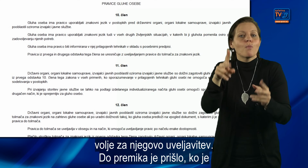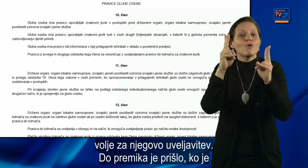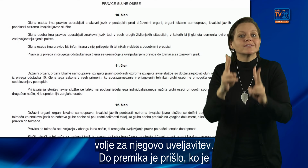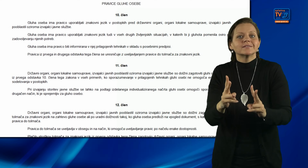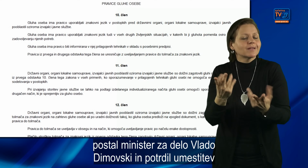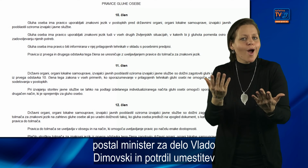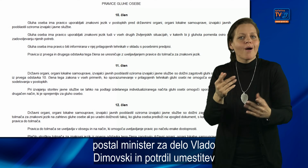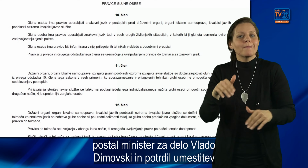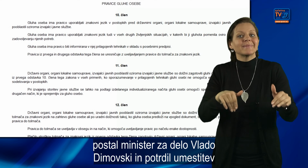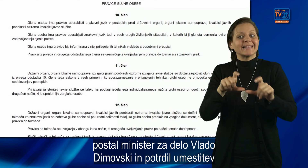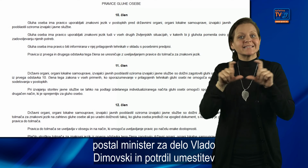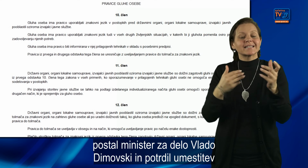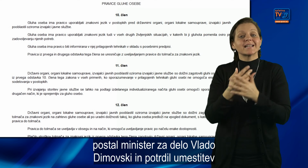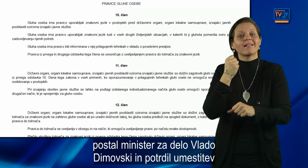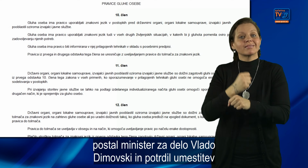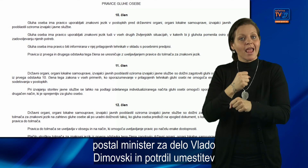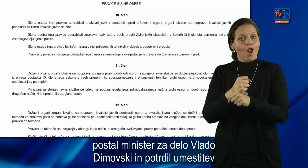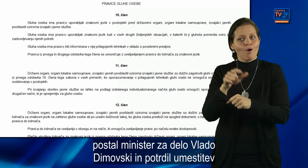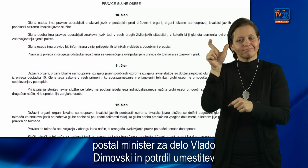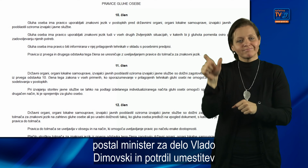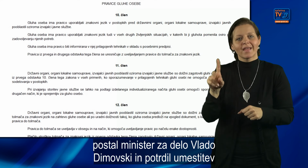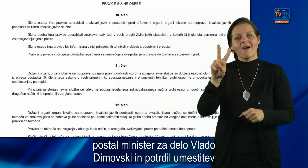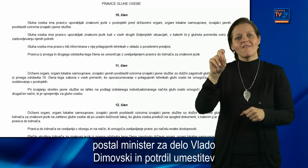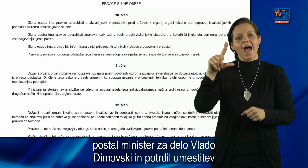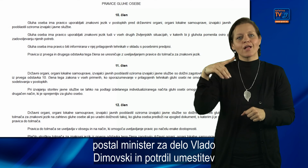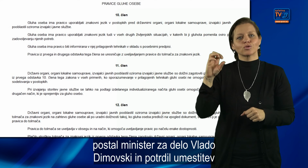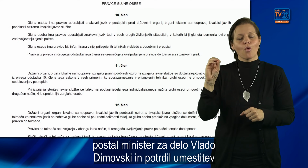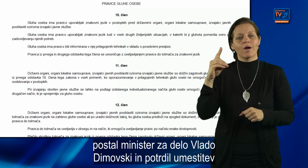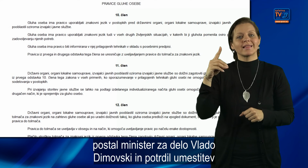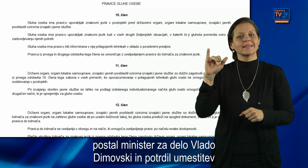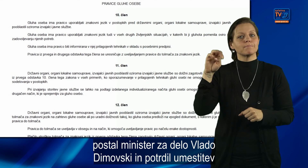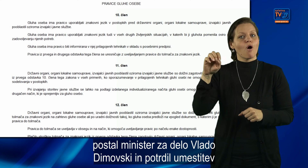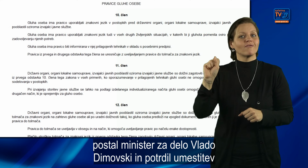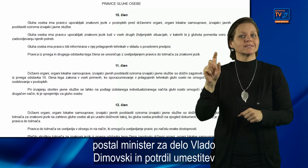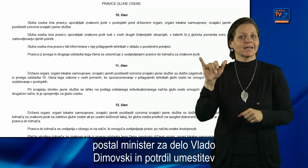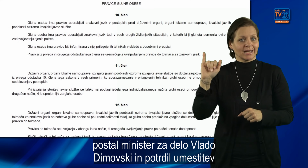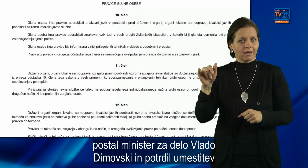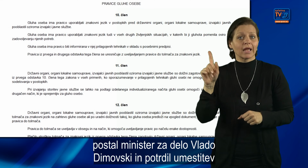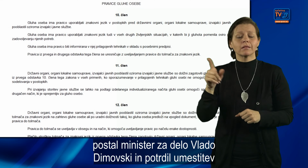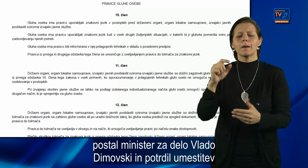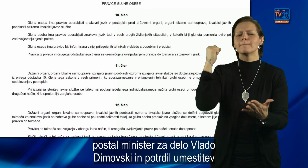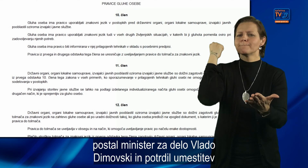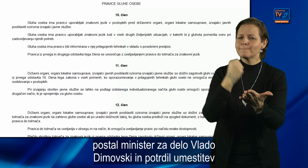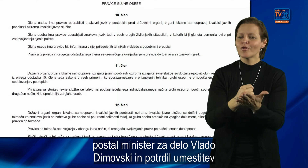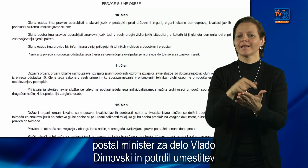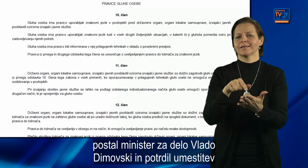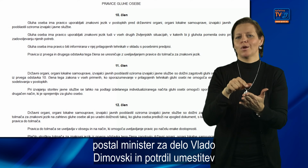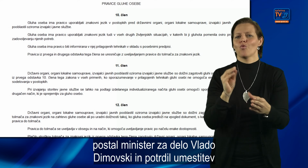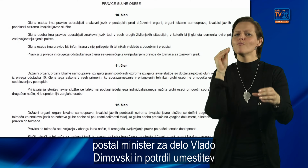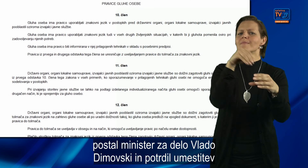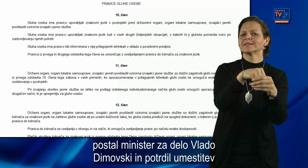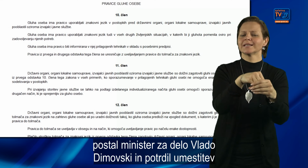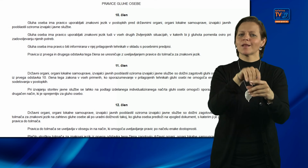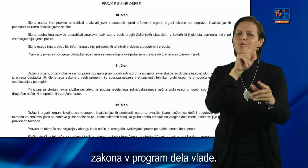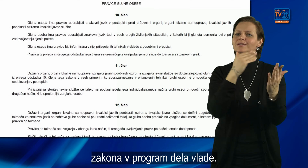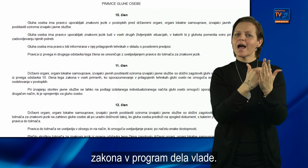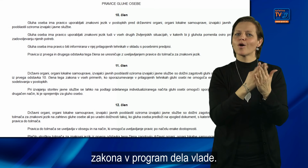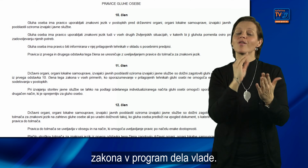je postal minister za delo Vlado Dimovski in potrdil umestitev zakona v program dela vlade.